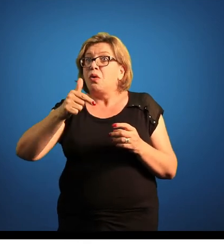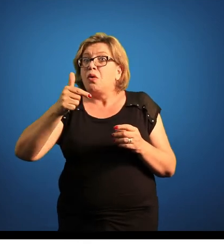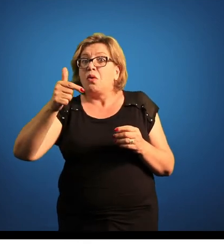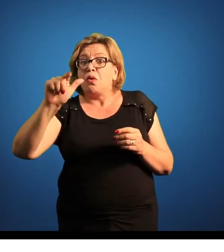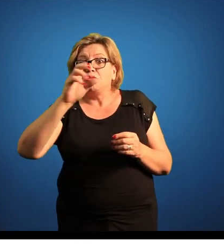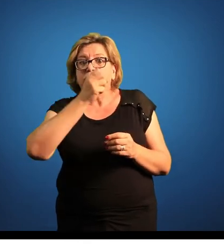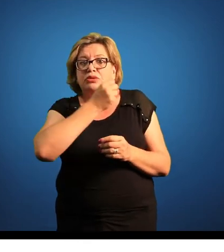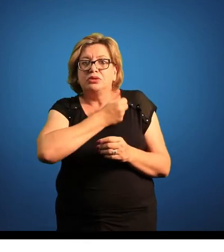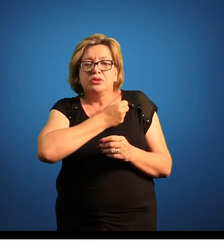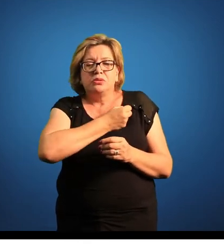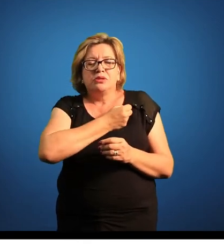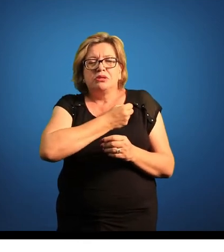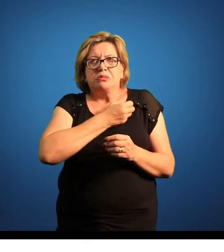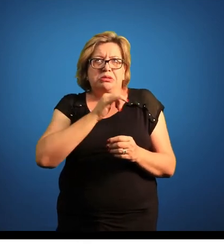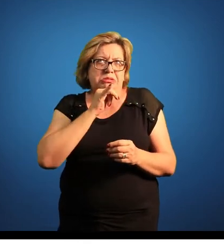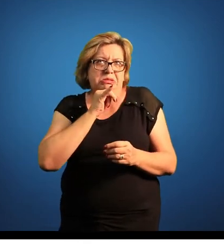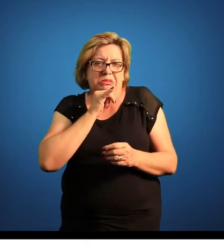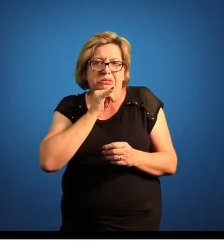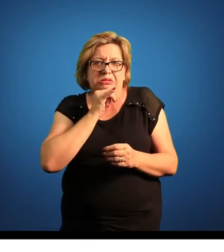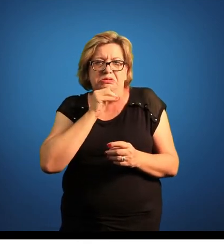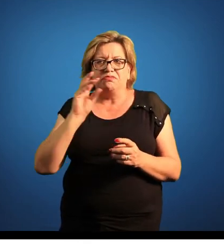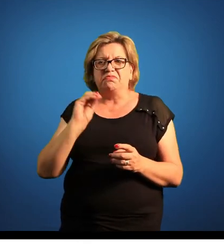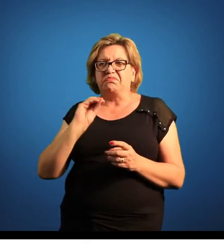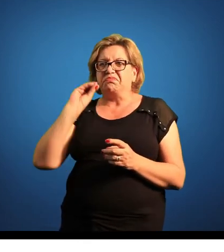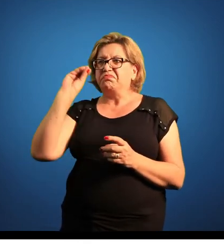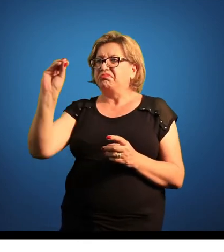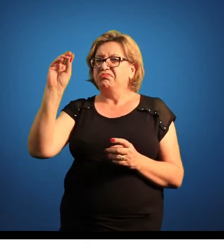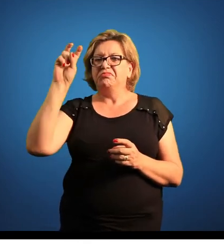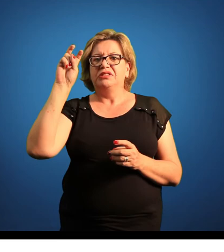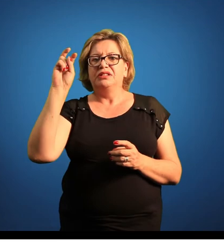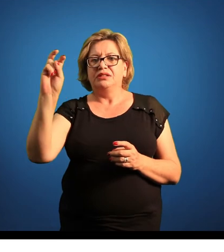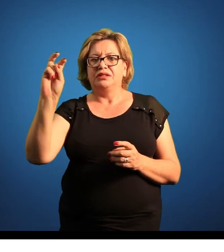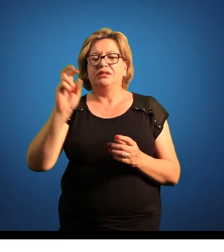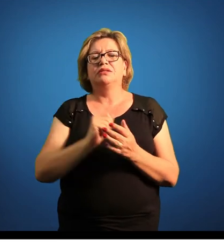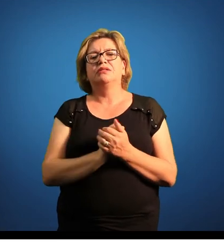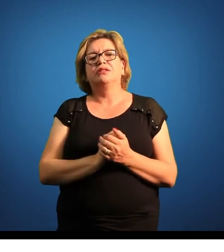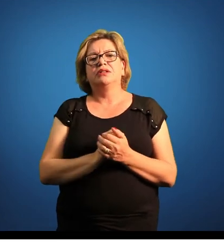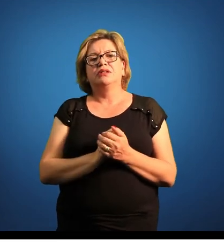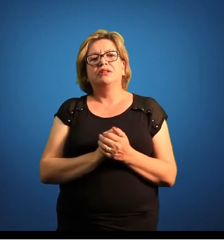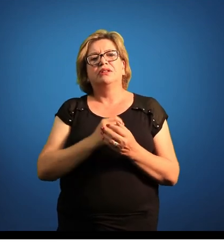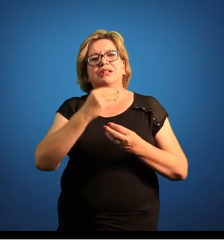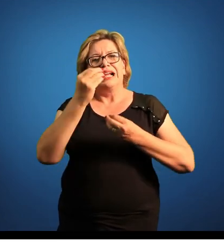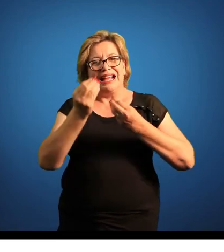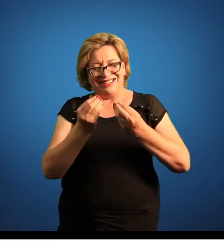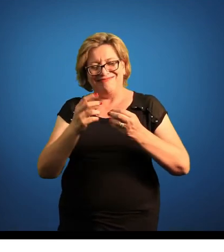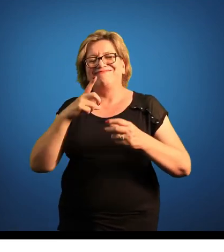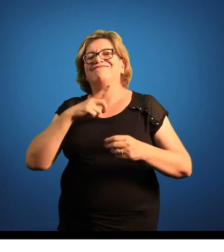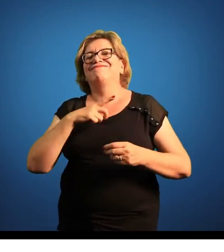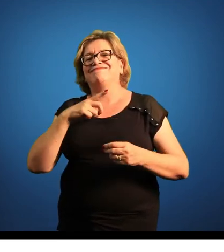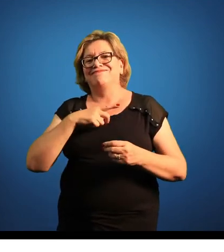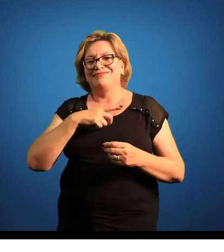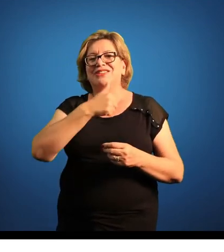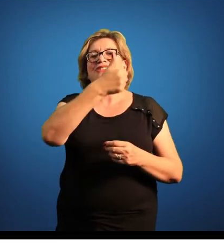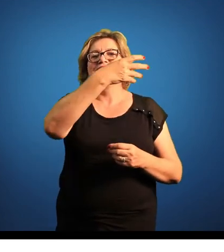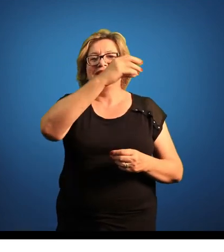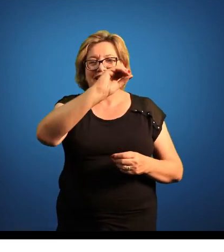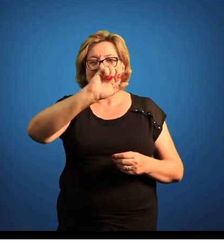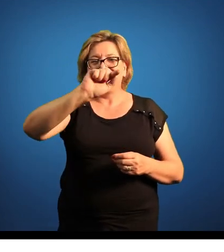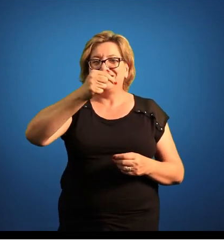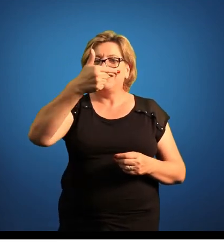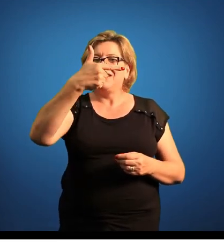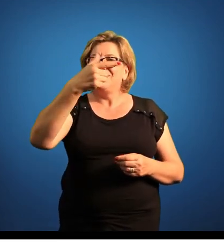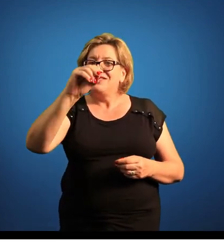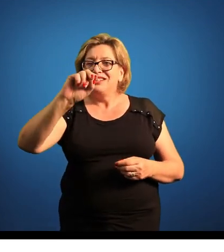valor aqui, vamos imaginar que a gente colocou aqui o valor 5, só para finalizar. Aí, o 10, o 20, o